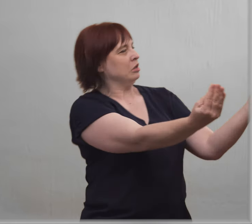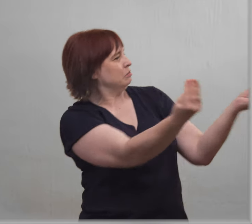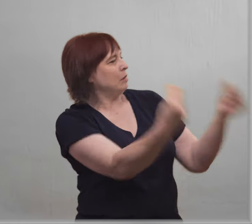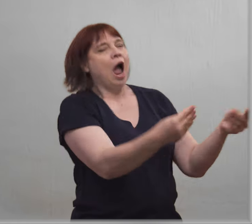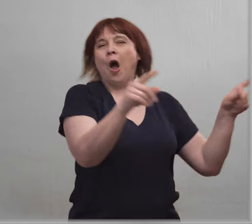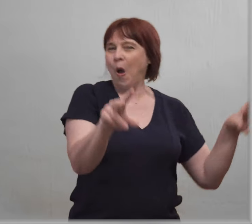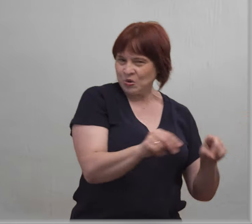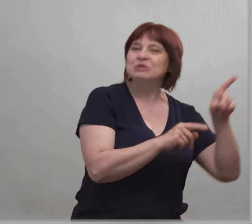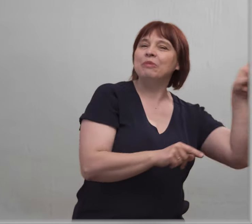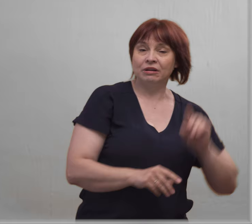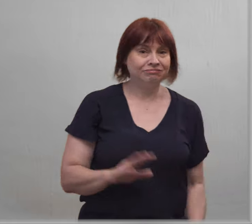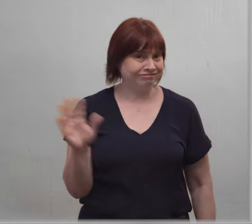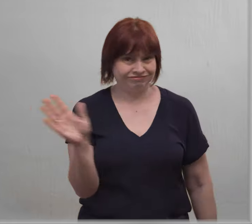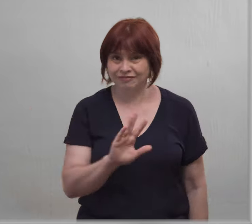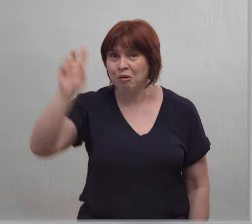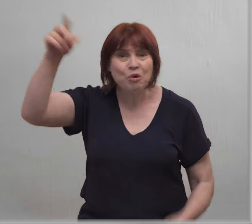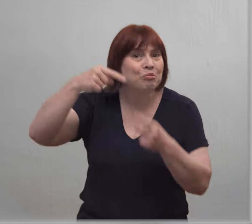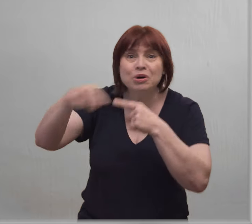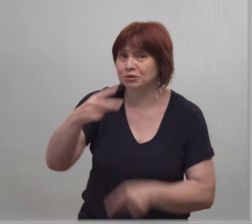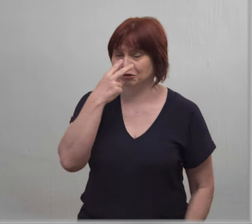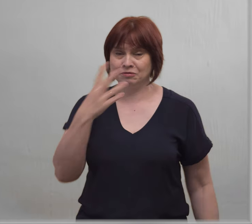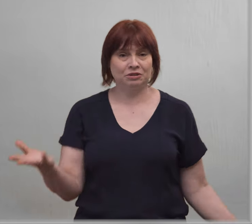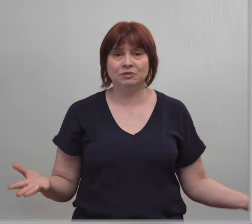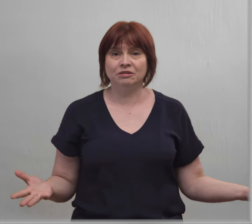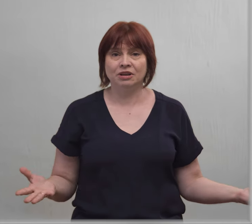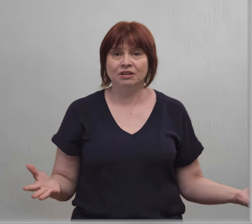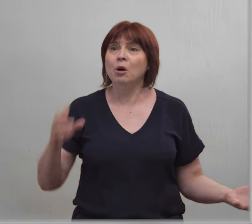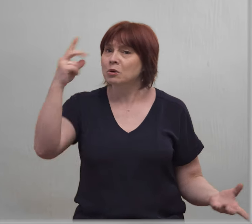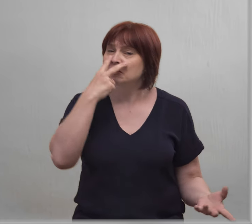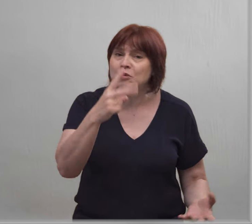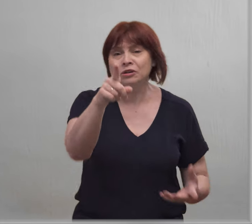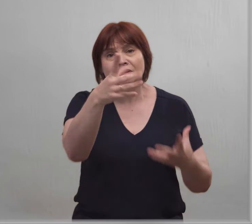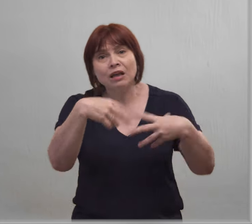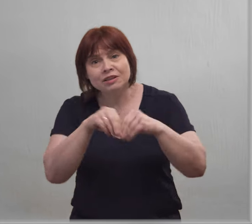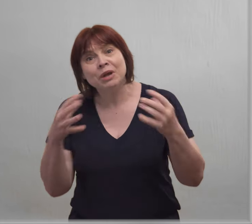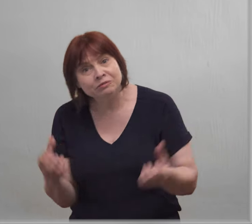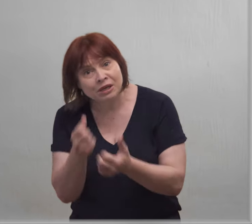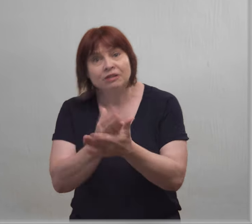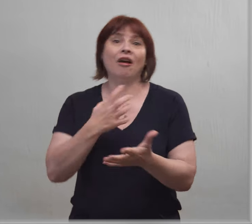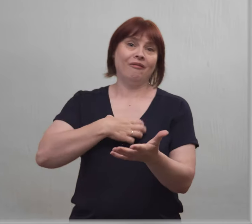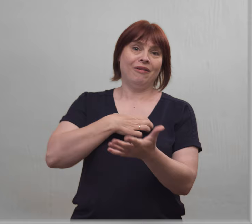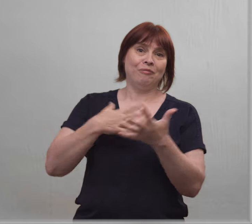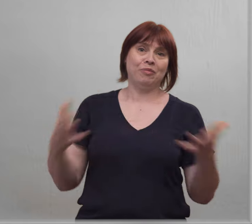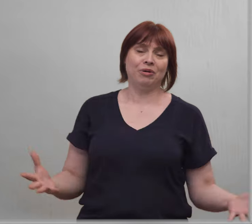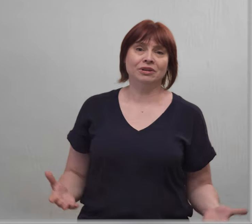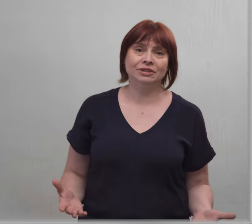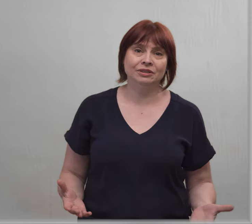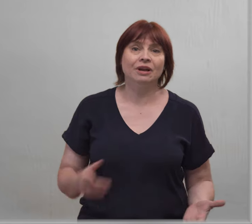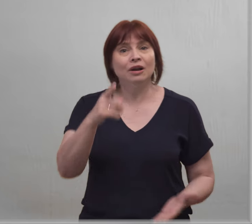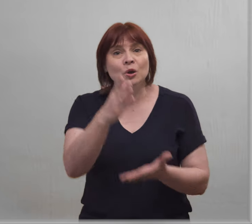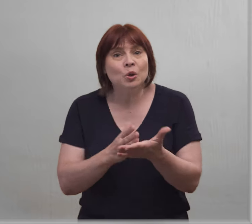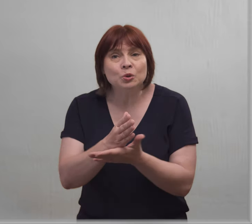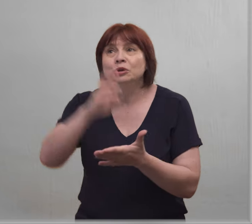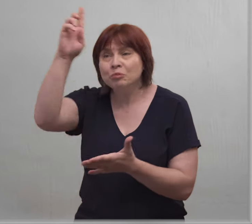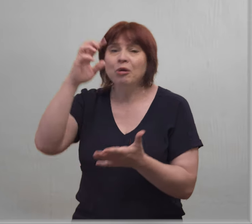понимали Его волю. И один из ключей, как мы можем понимать призвание в нашей жизни, это через Божье Слово. Это открытая Божья воля для